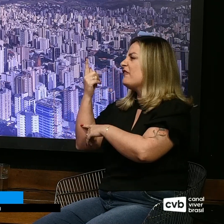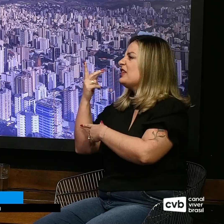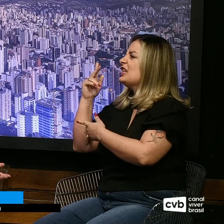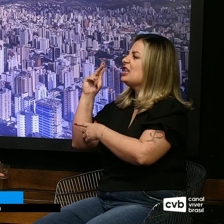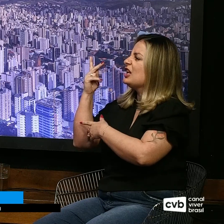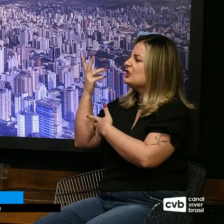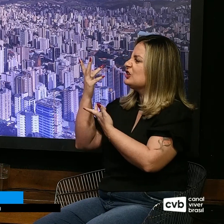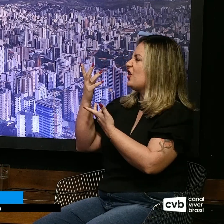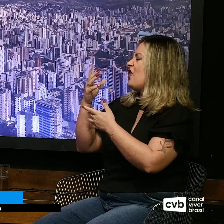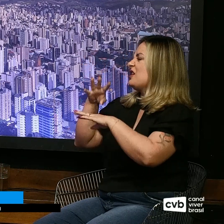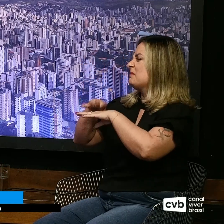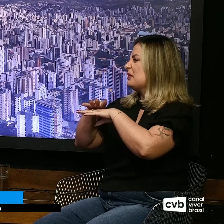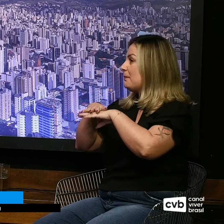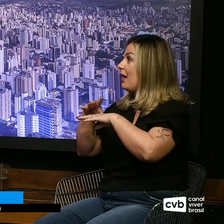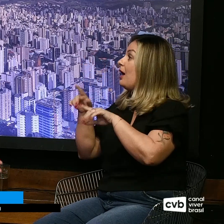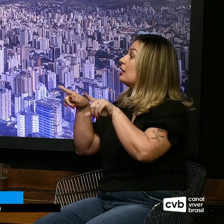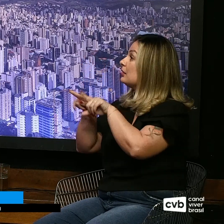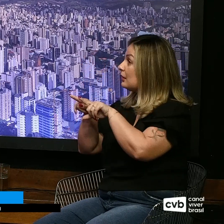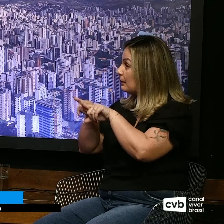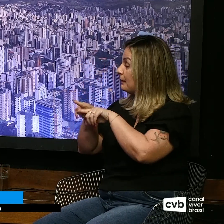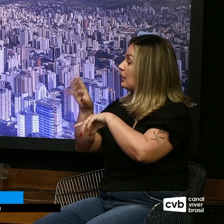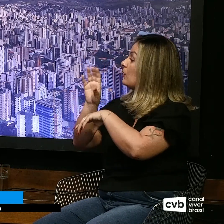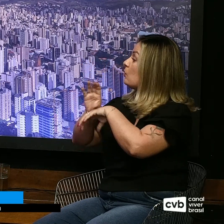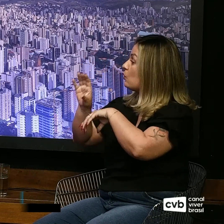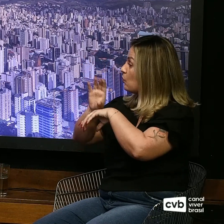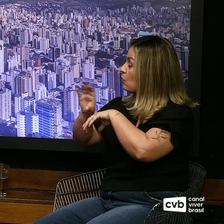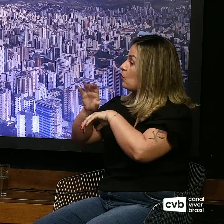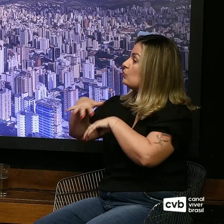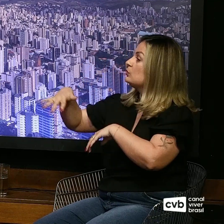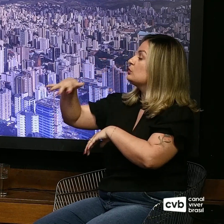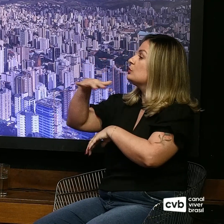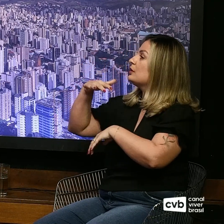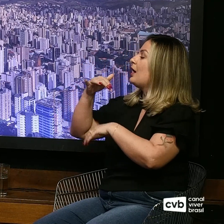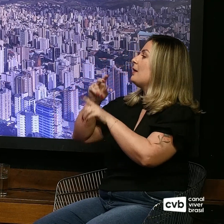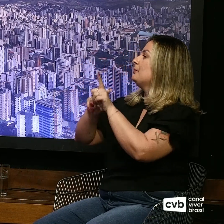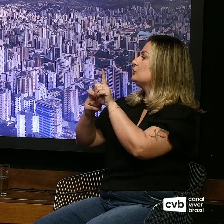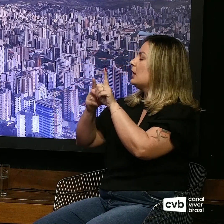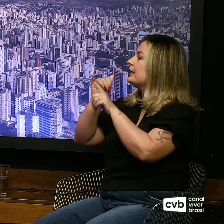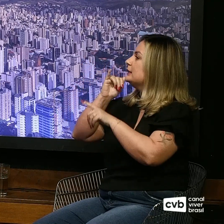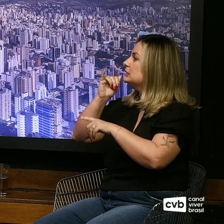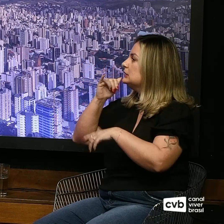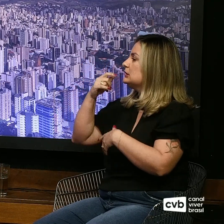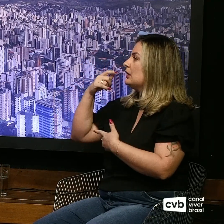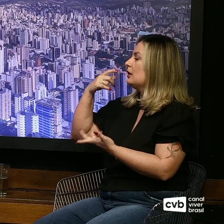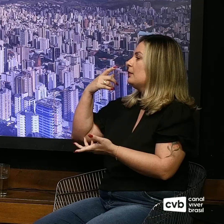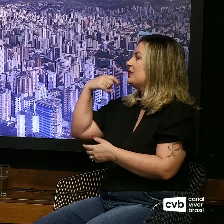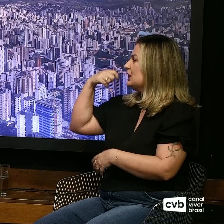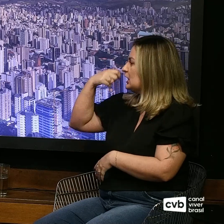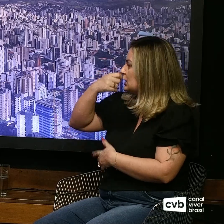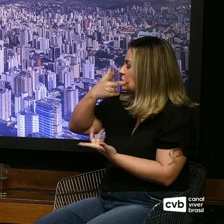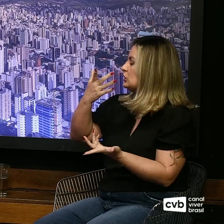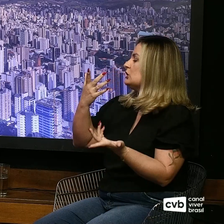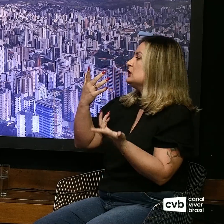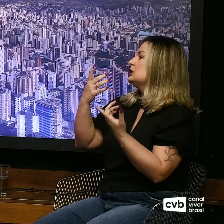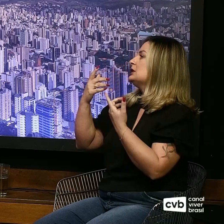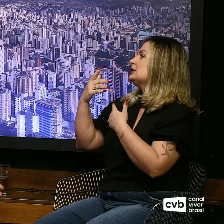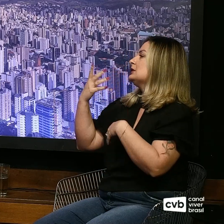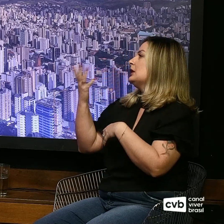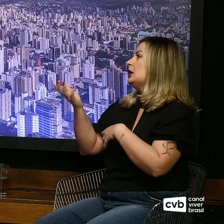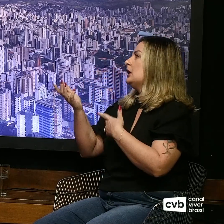são vários cursos, Várias graduações e cursos também voltados pra área da saúde,